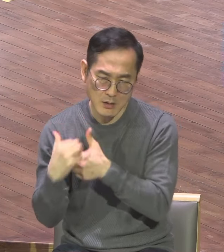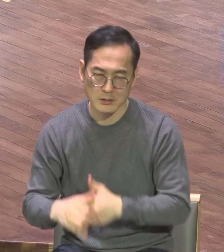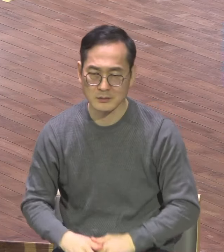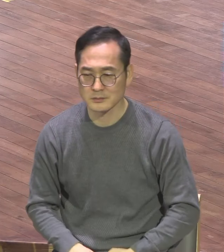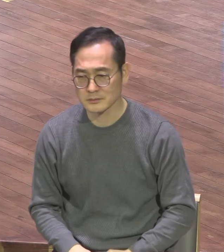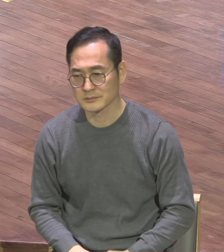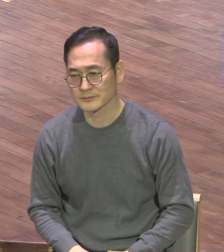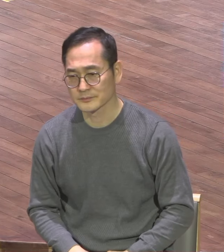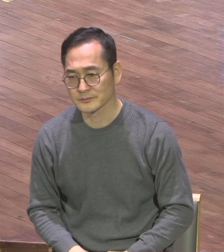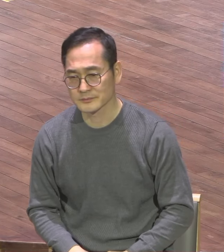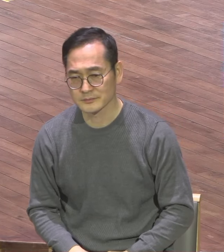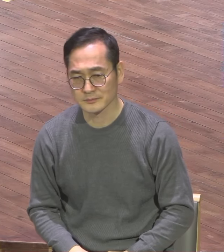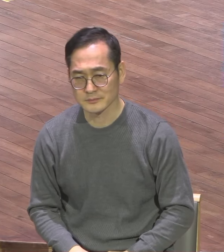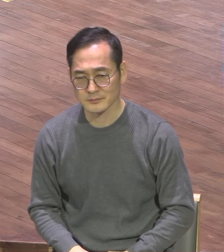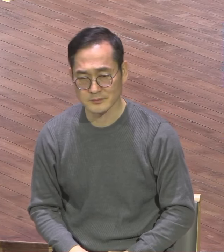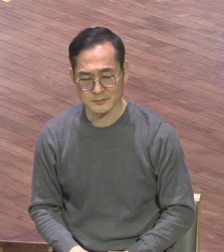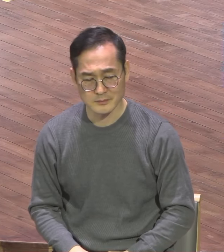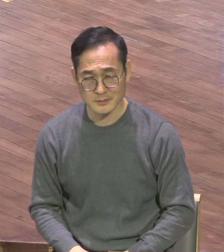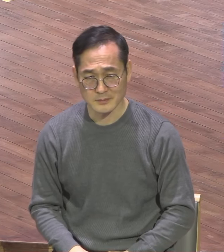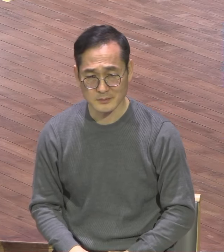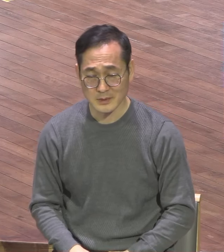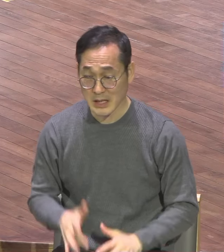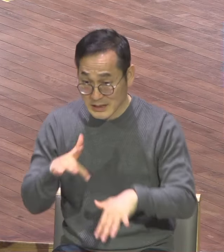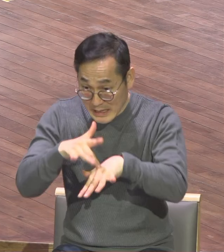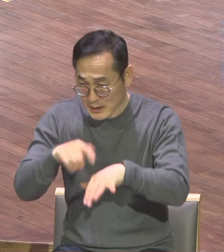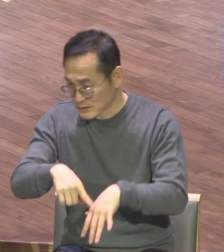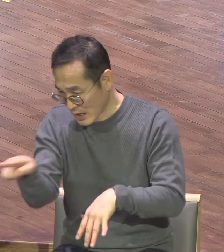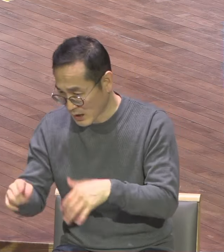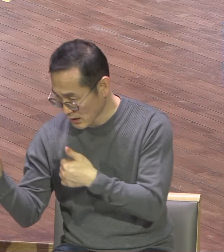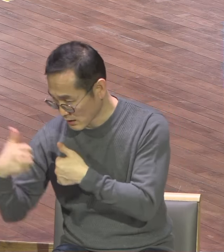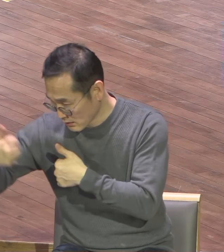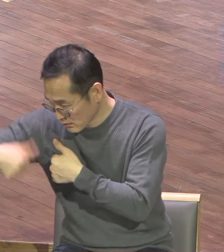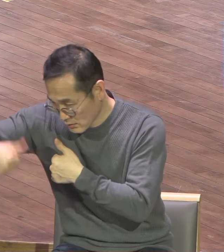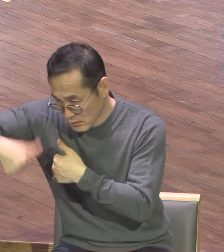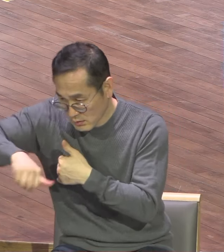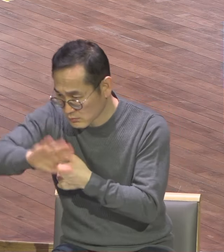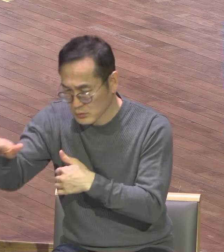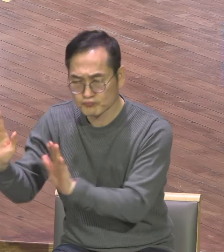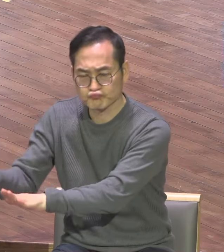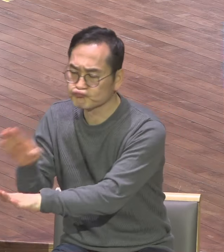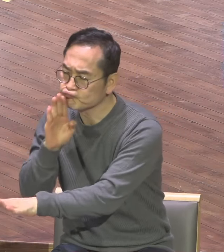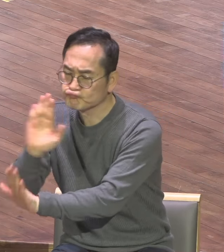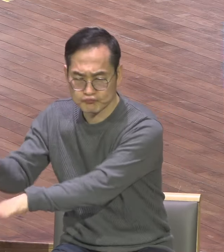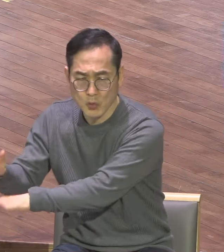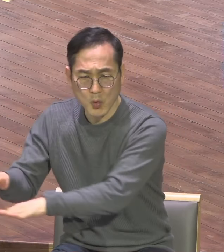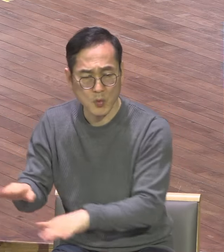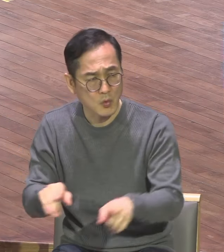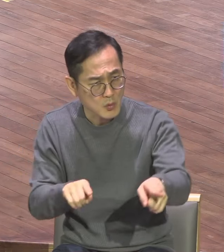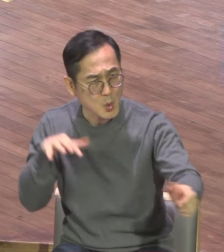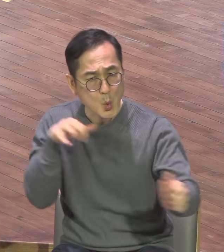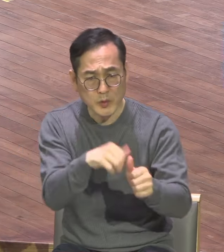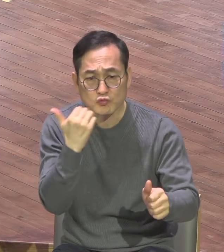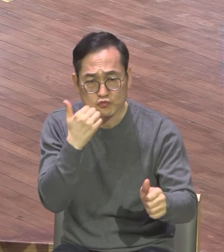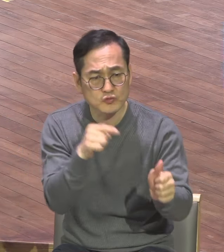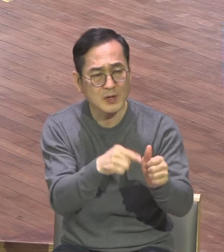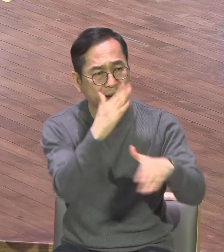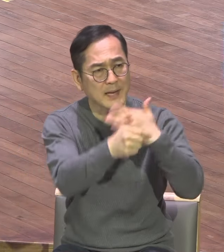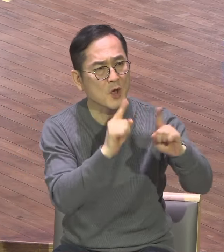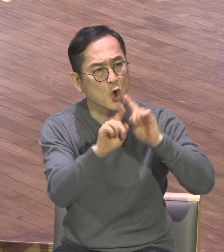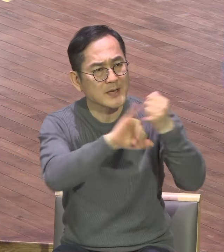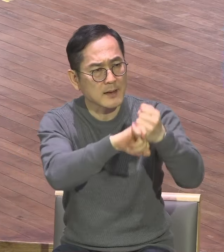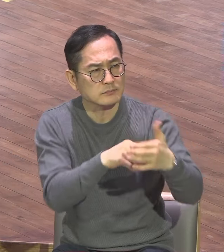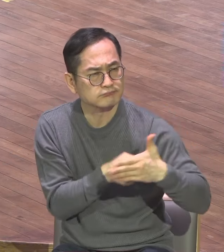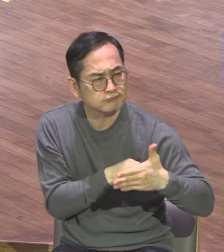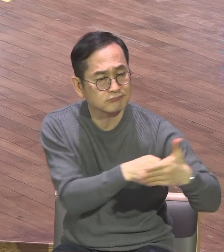공격하겠어요? 세상 사람 다 자기 말 잘 듣고 있는데 공격할 대상은요, 여러분처럼 언약 잡고 있는 사람을